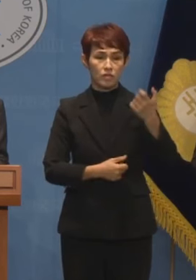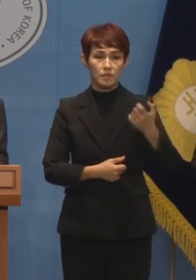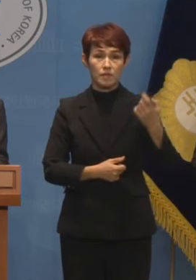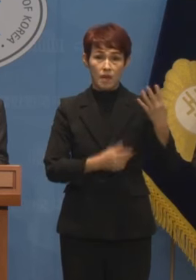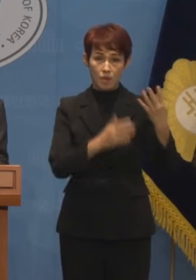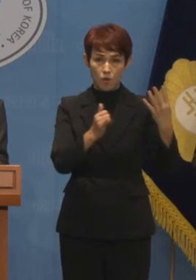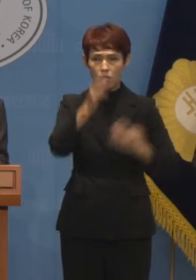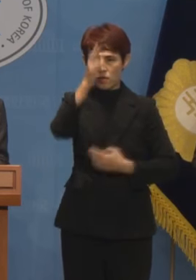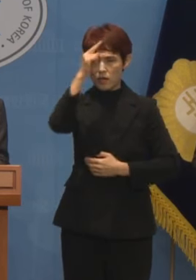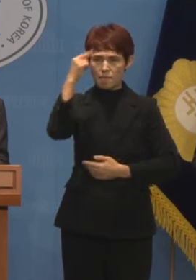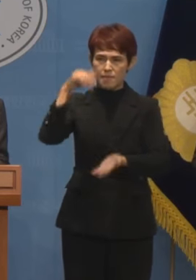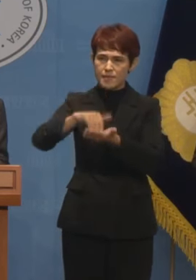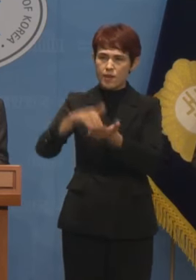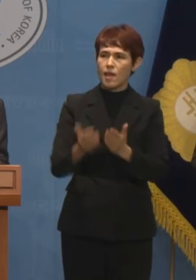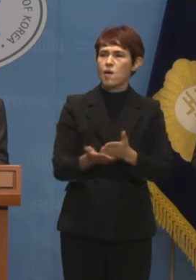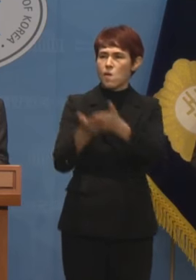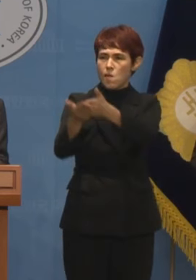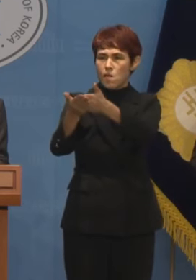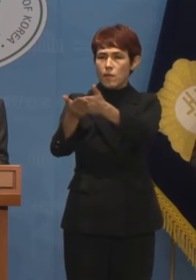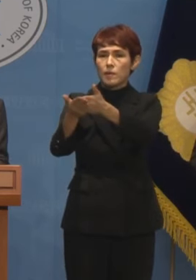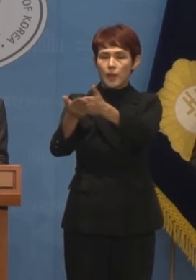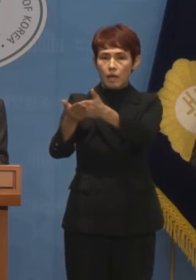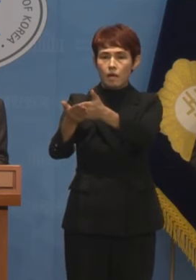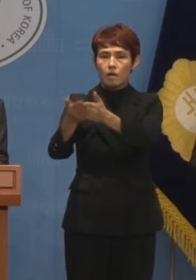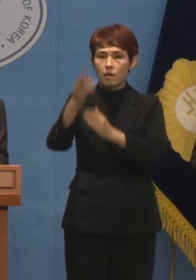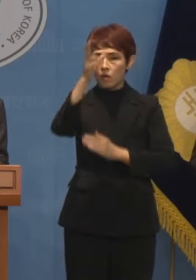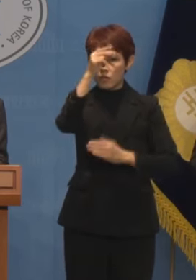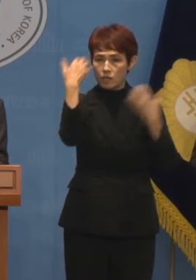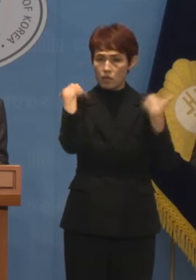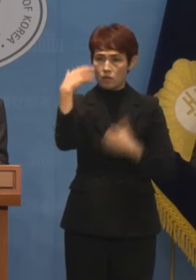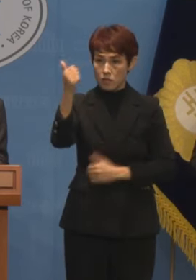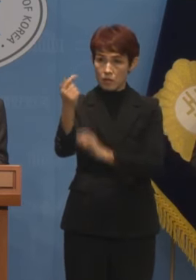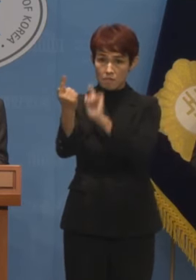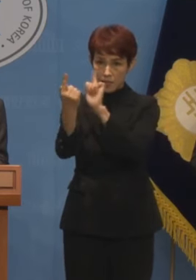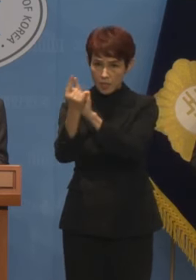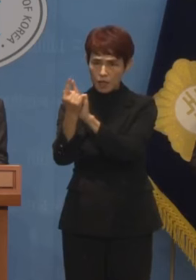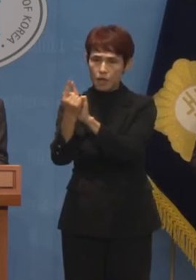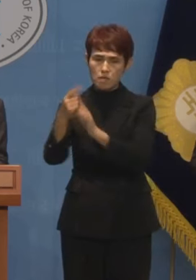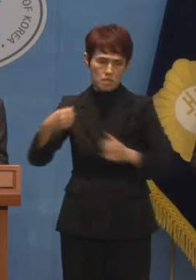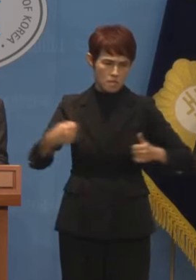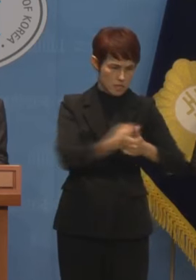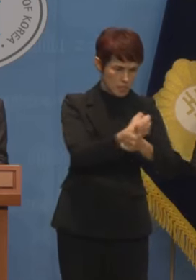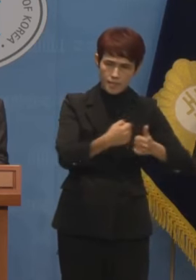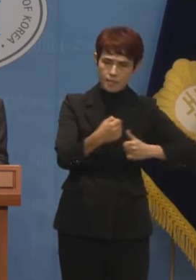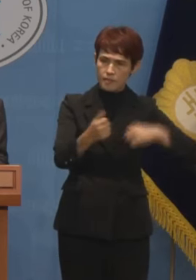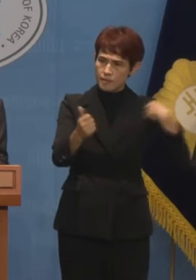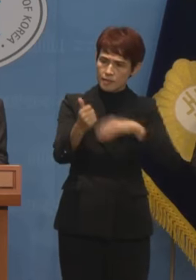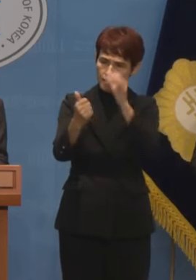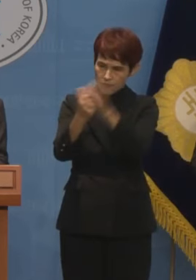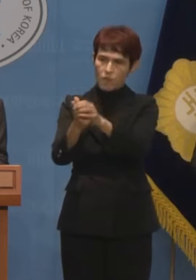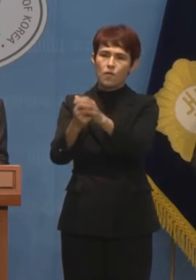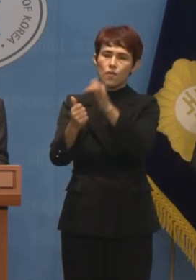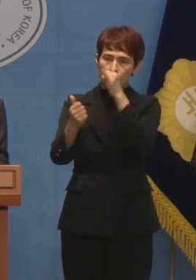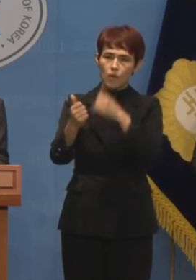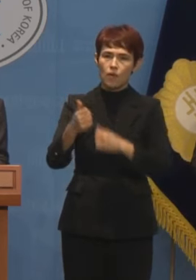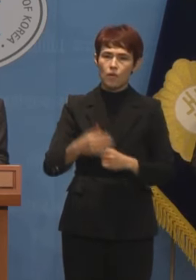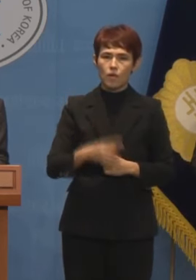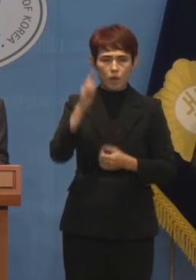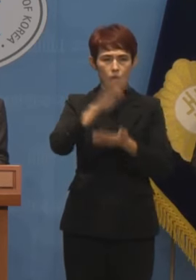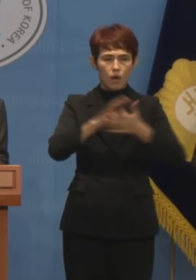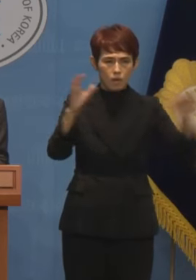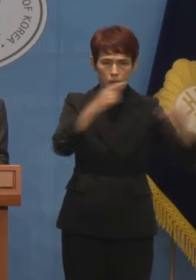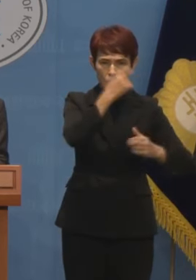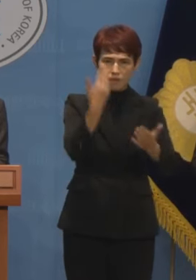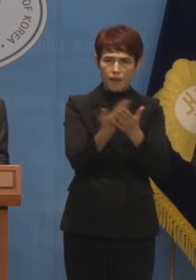반성을 촉구했고 조지호 경찰청장을 만나 폭력적 진압에 대한 책임 있는 조치와 평화집회 보장을 요구한